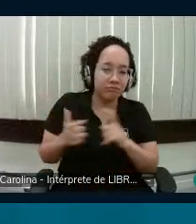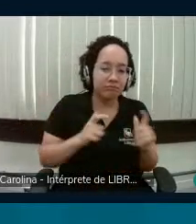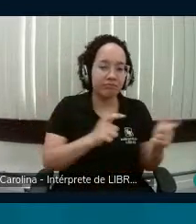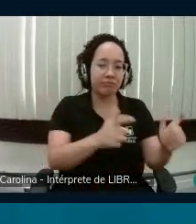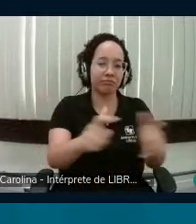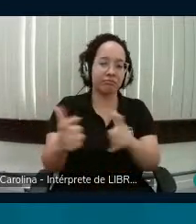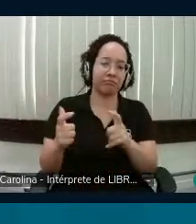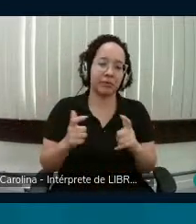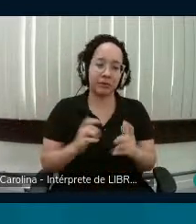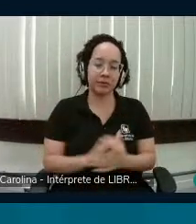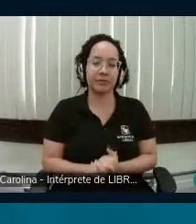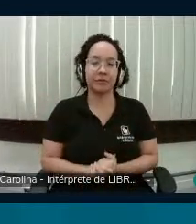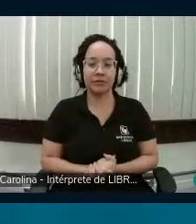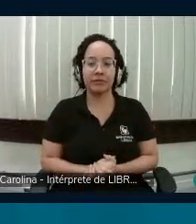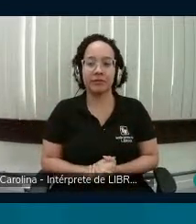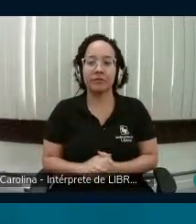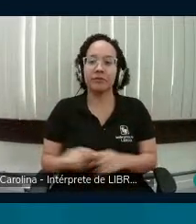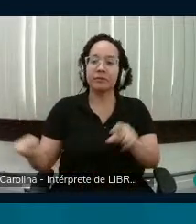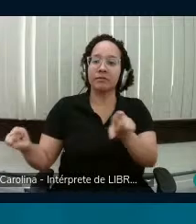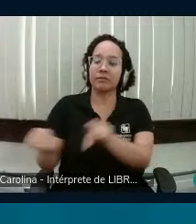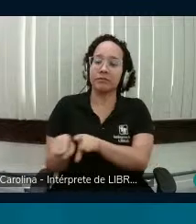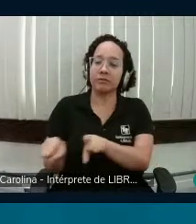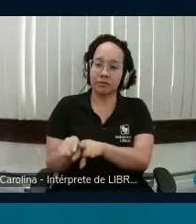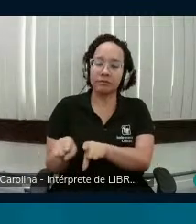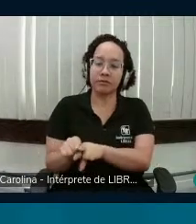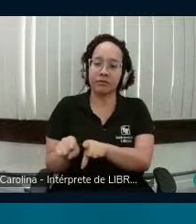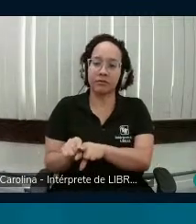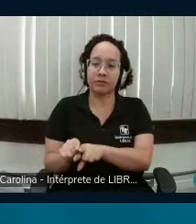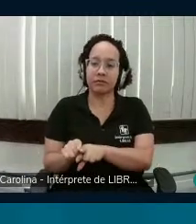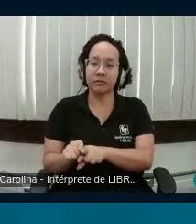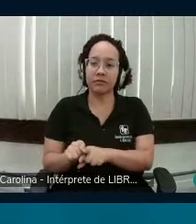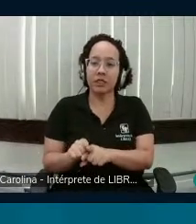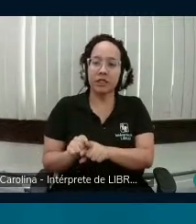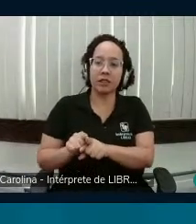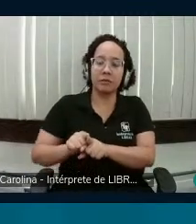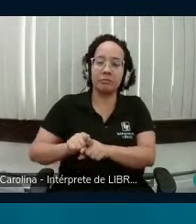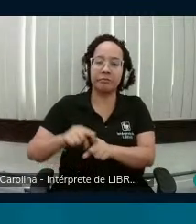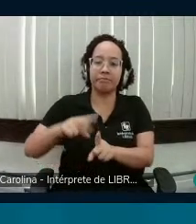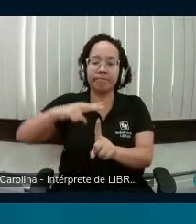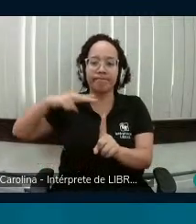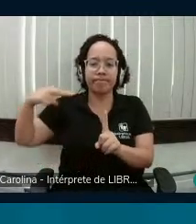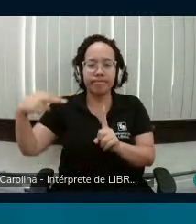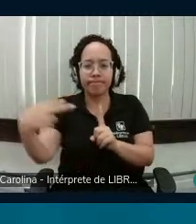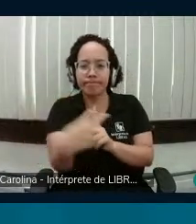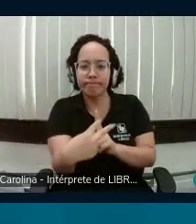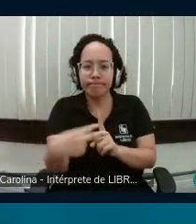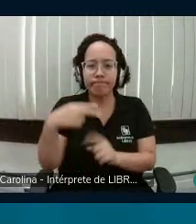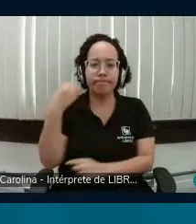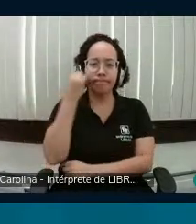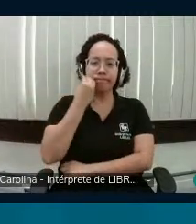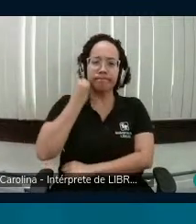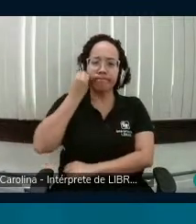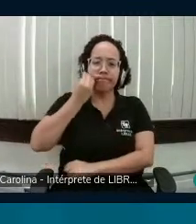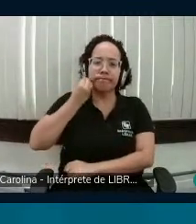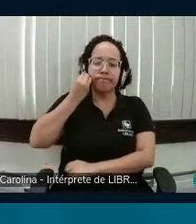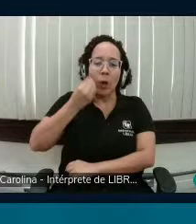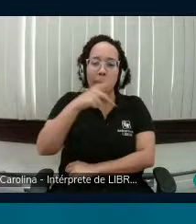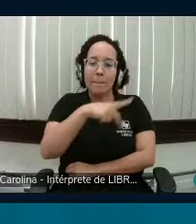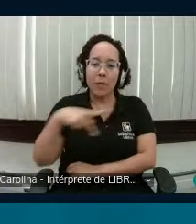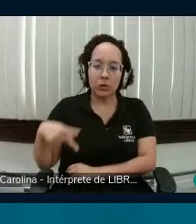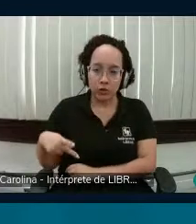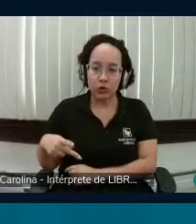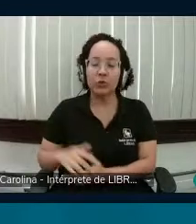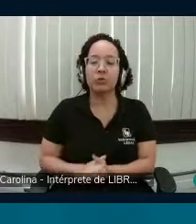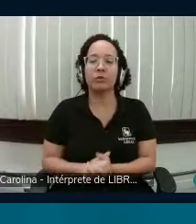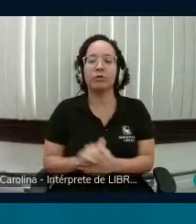do conhecimento, do ponto de vista da própria experiência profissional, né, de ser professor, professora, de